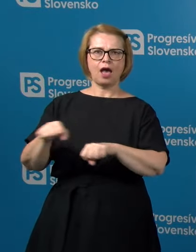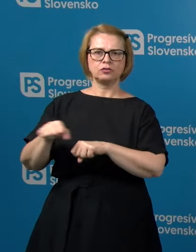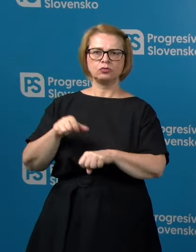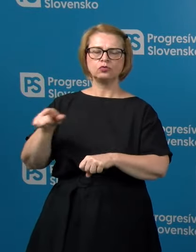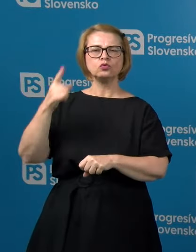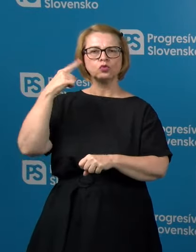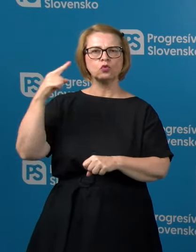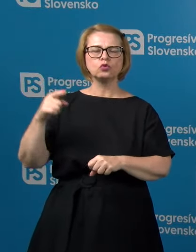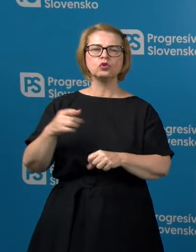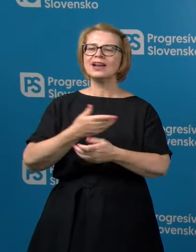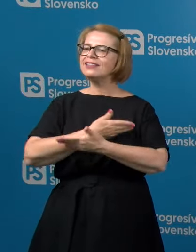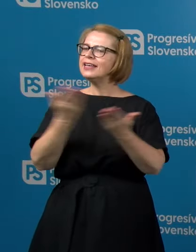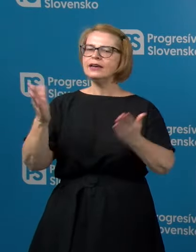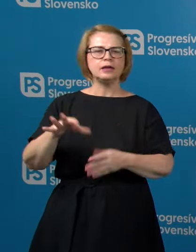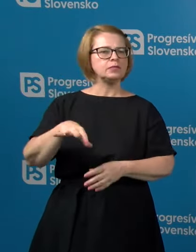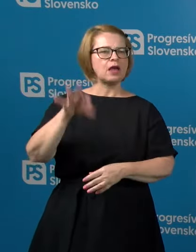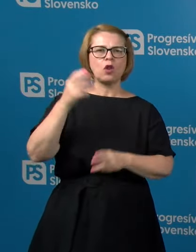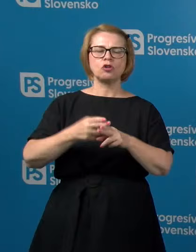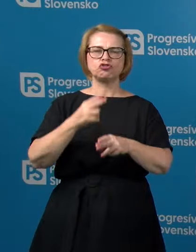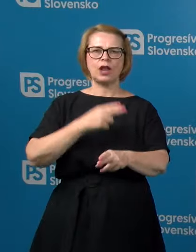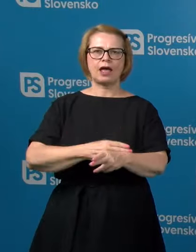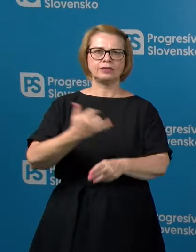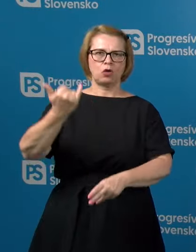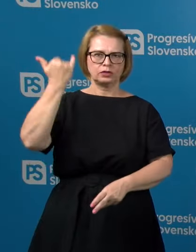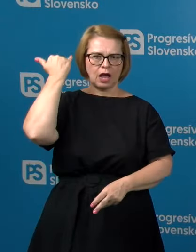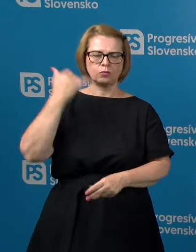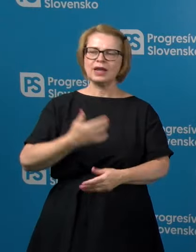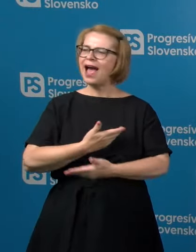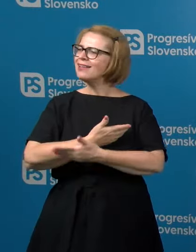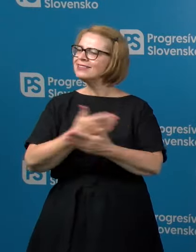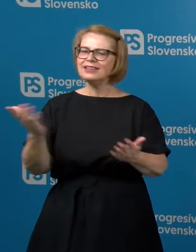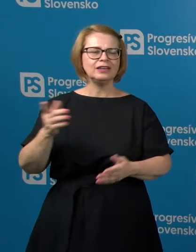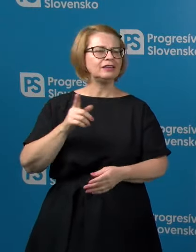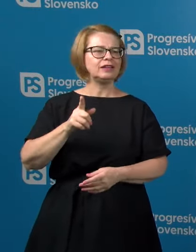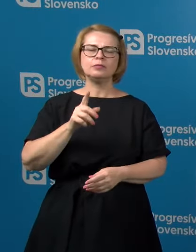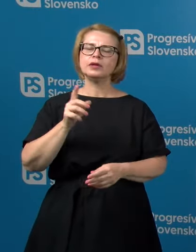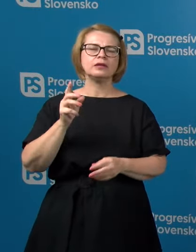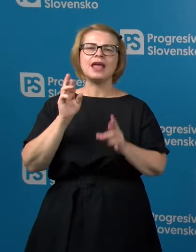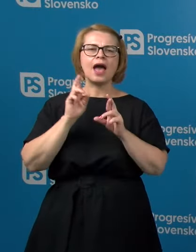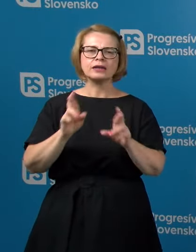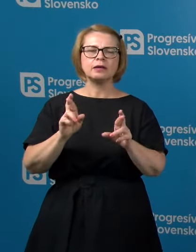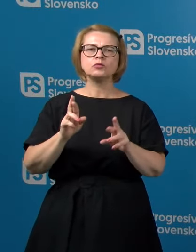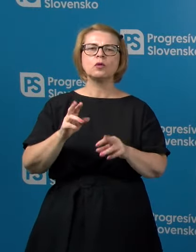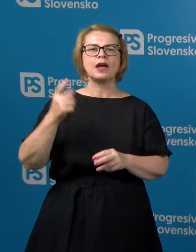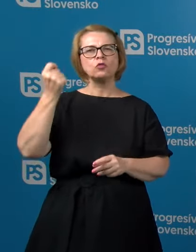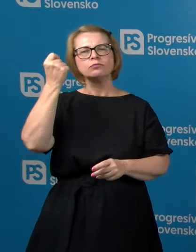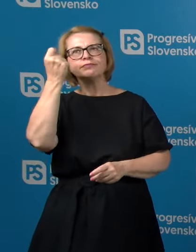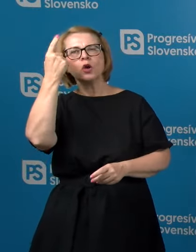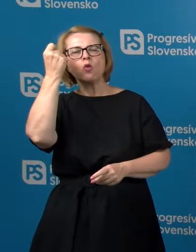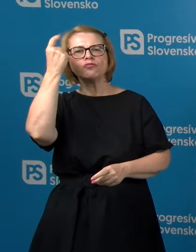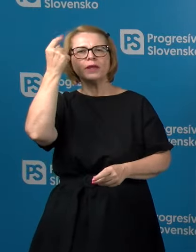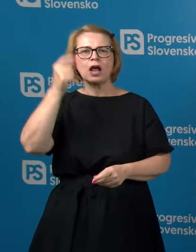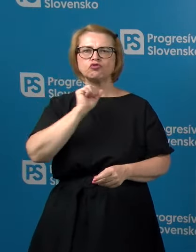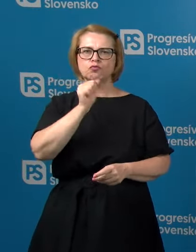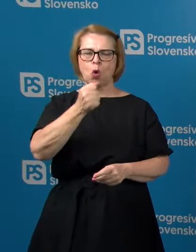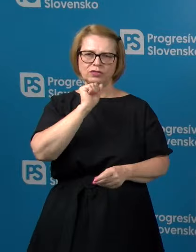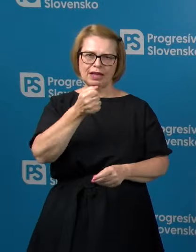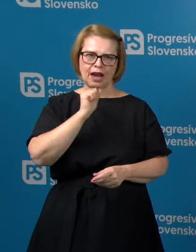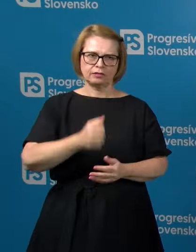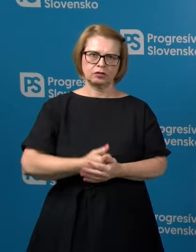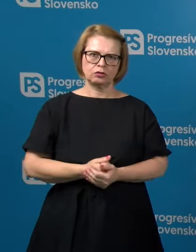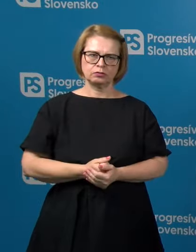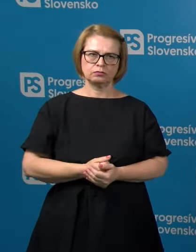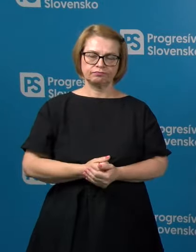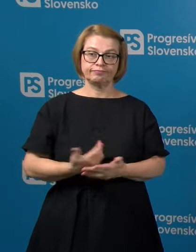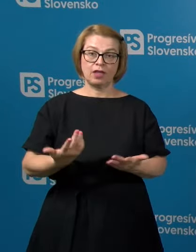úradníka a nikým v kultúre neakceptovanú konšpiračnú moderátorku. Na výsledky sme naozaj